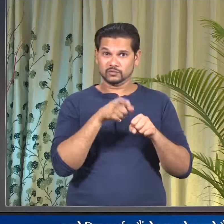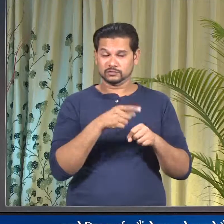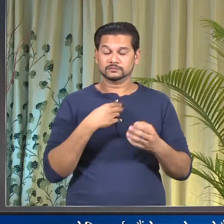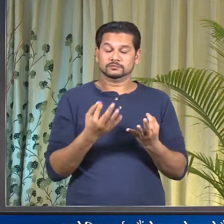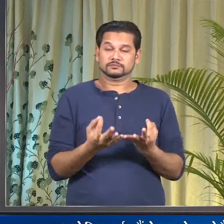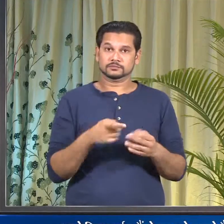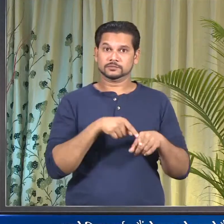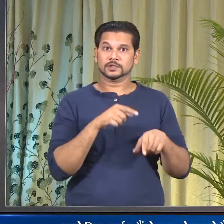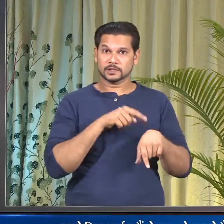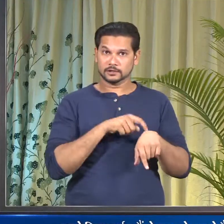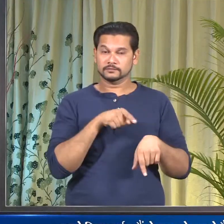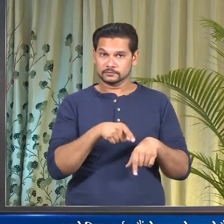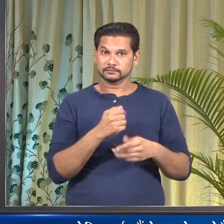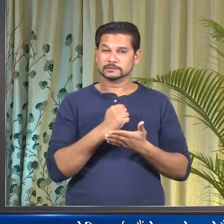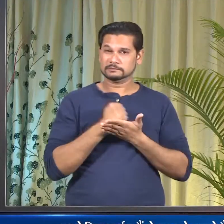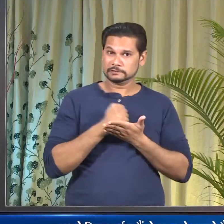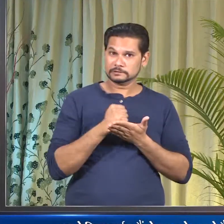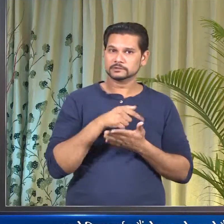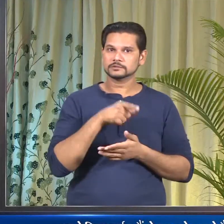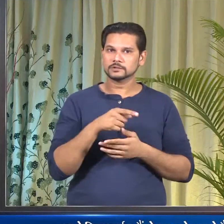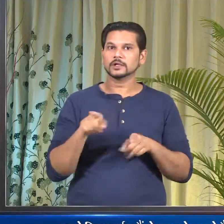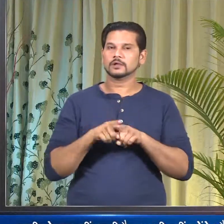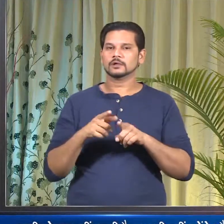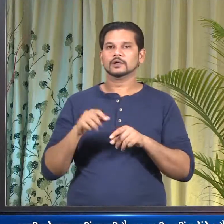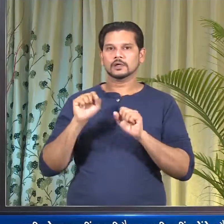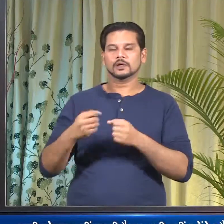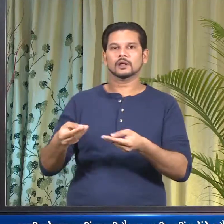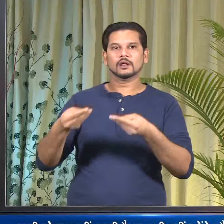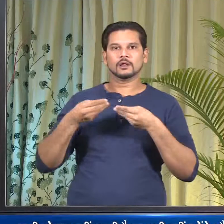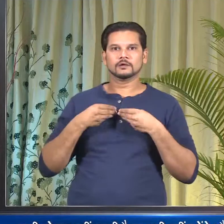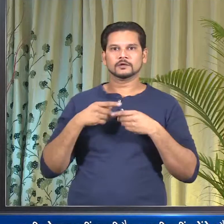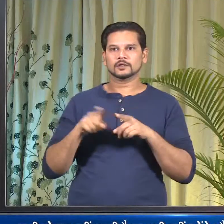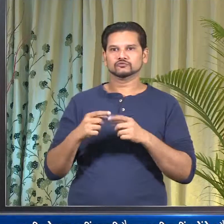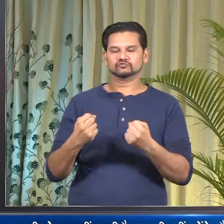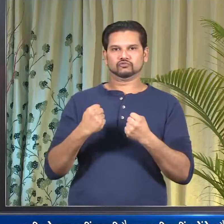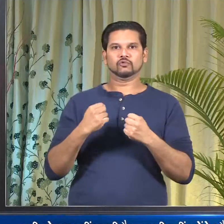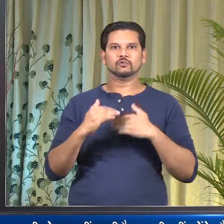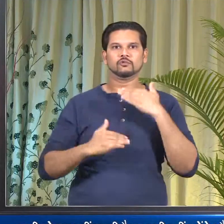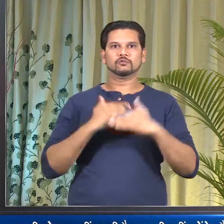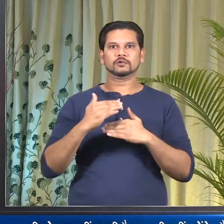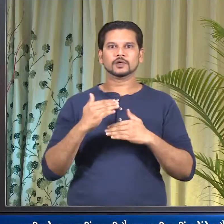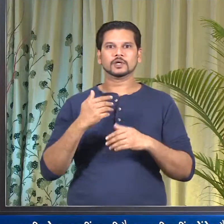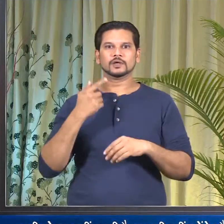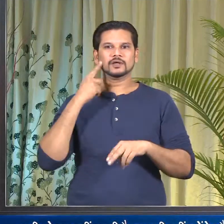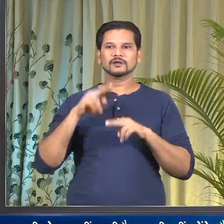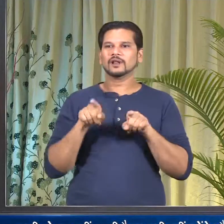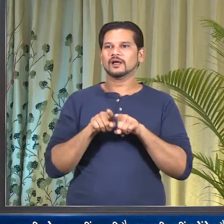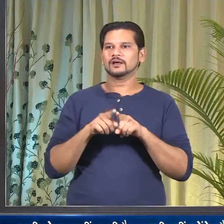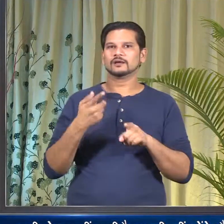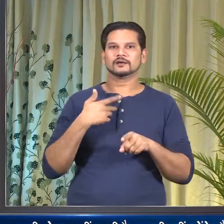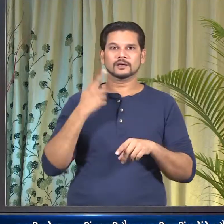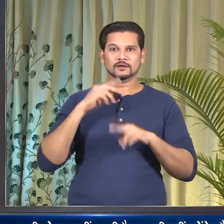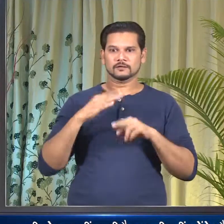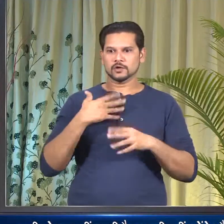हमारे सुभाव में गंभीरता आती है यानि जो बात नहीं कहनी है हम